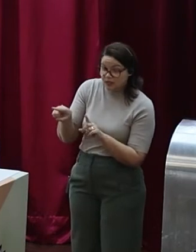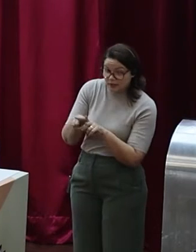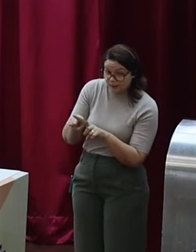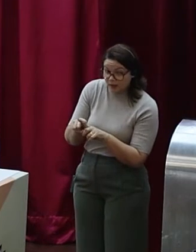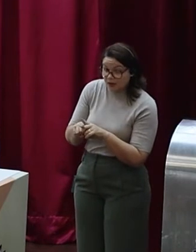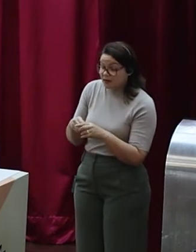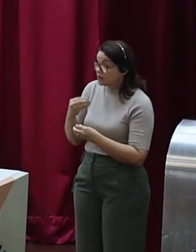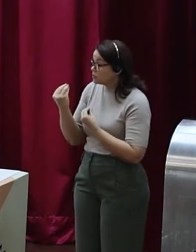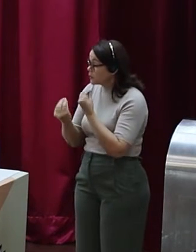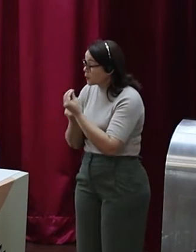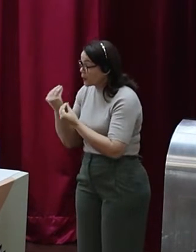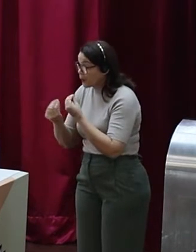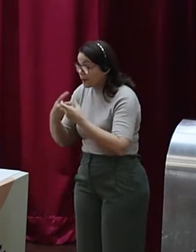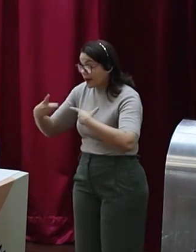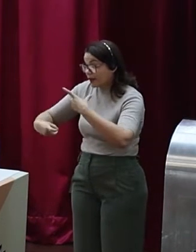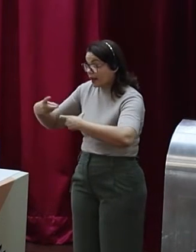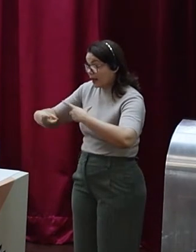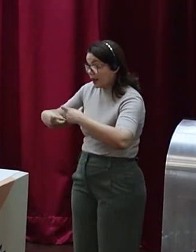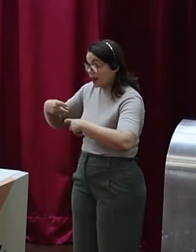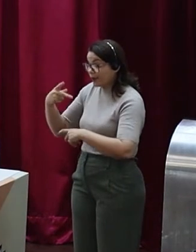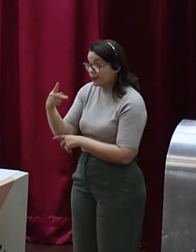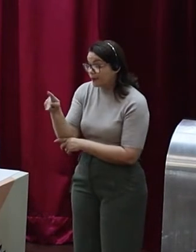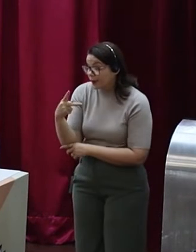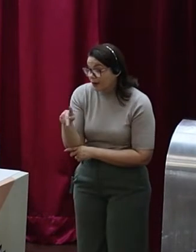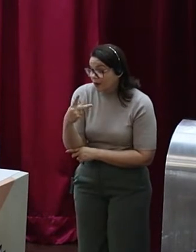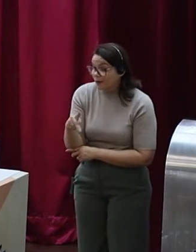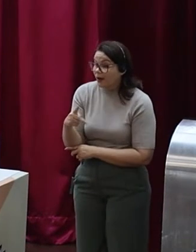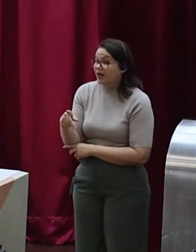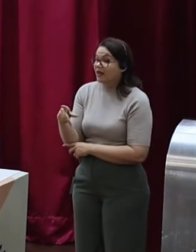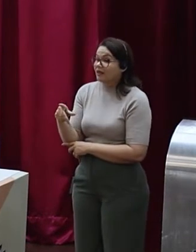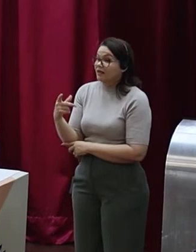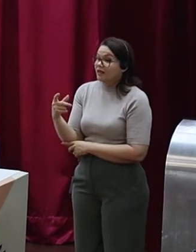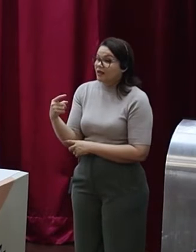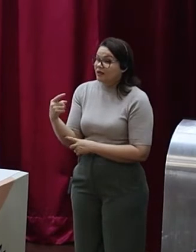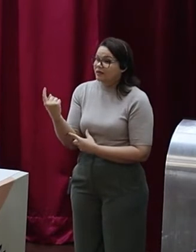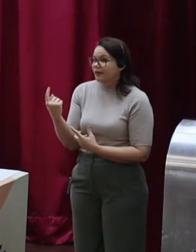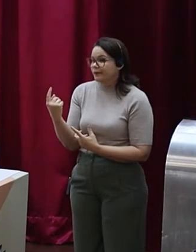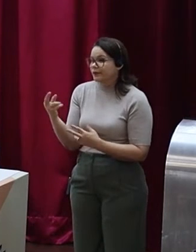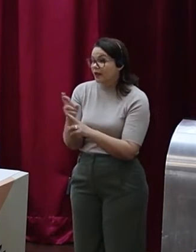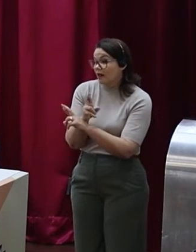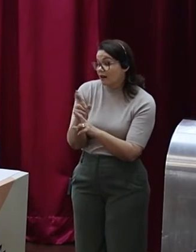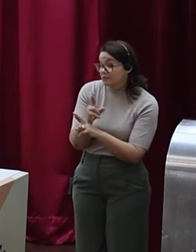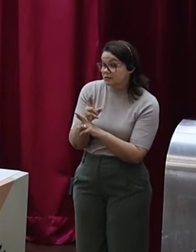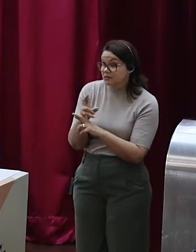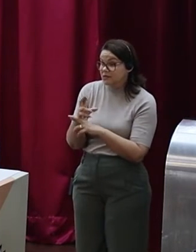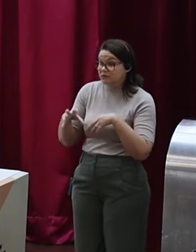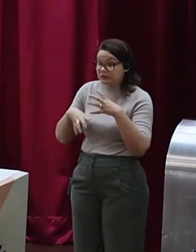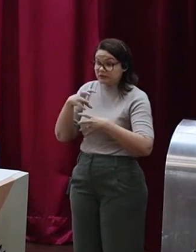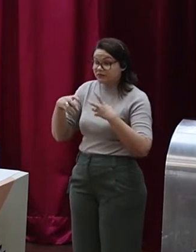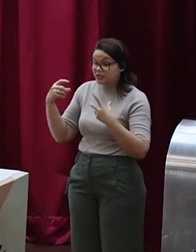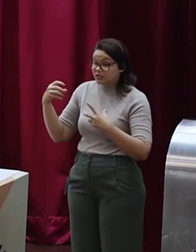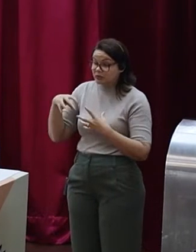de cómo la guerra de Paraguay tiene que ver con un conflicto que es histórico, ¿no? Y después, que